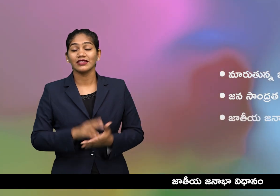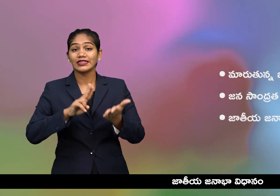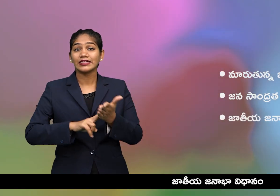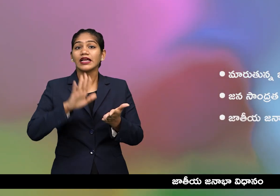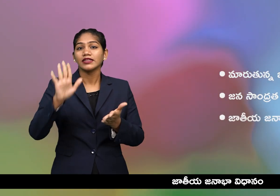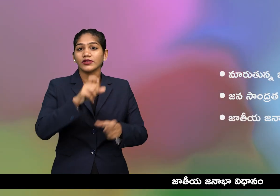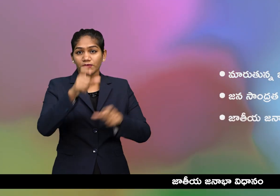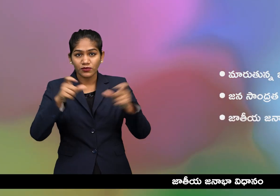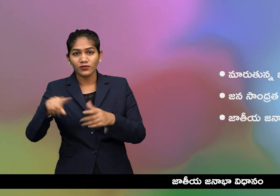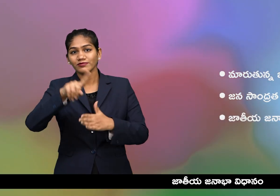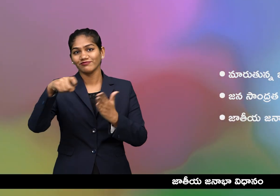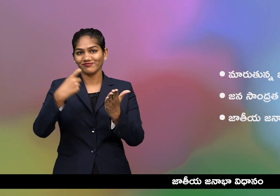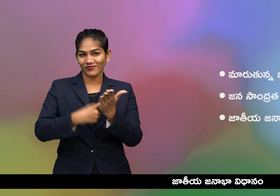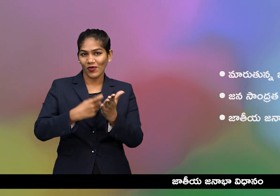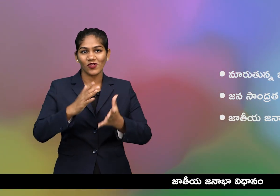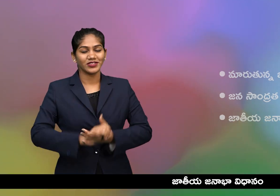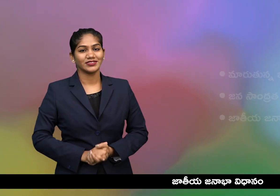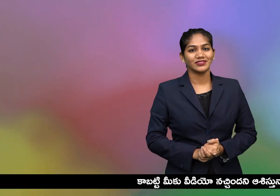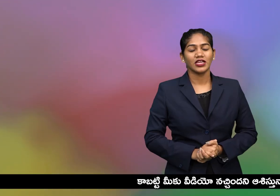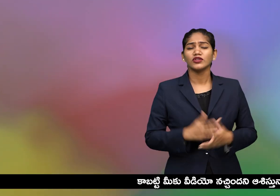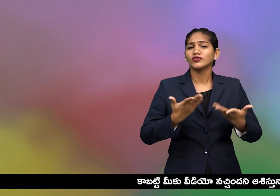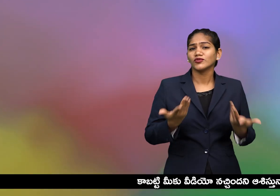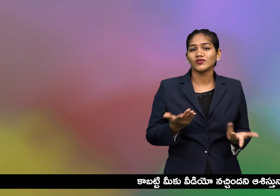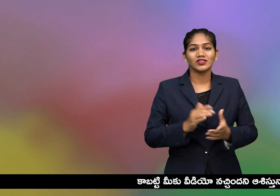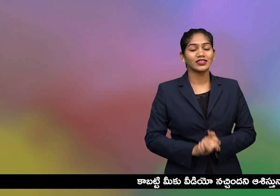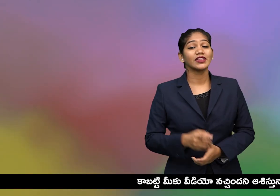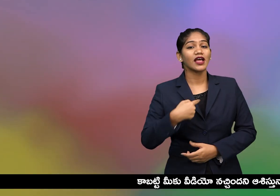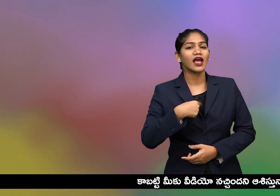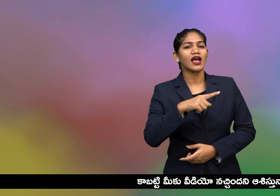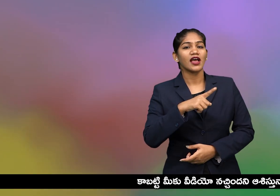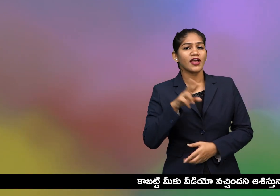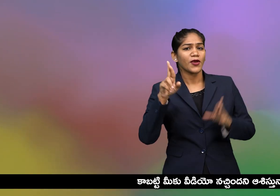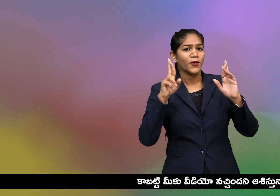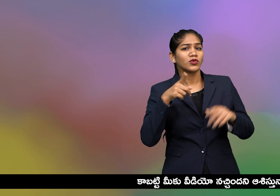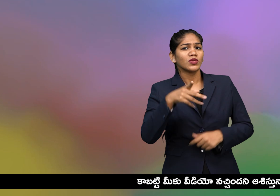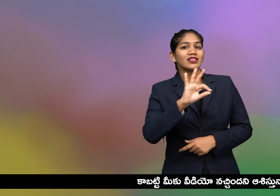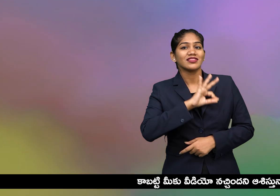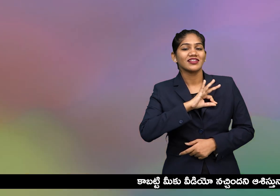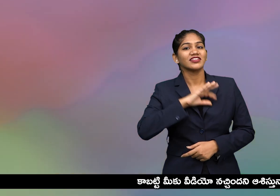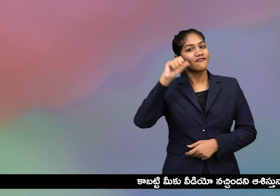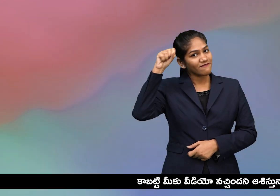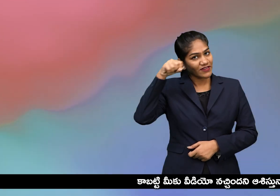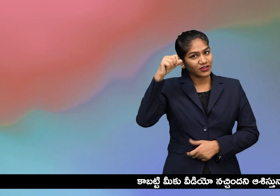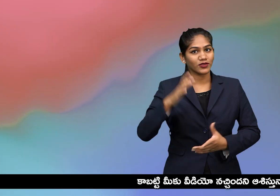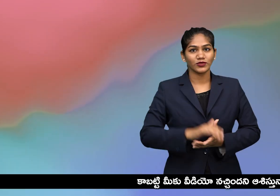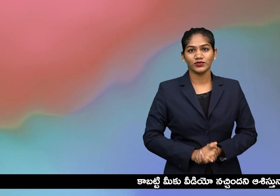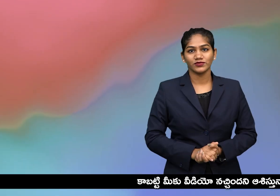జాతీయ జనాభా విధానం. కాబట్టి మీకు ఈ వీడియో నచ్చిందని ఆశిస్తున్నాను.